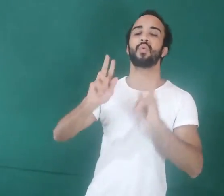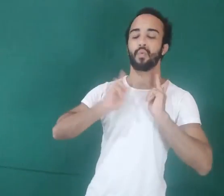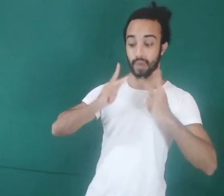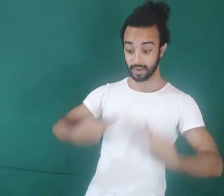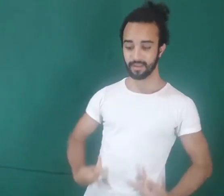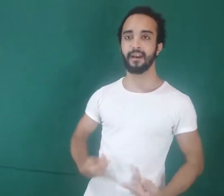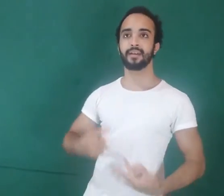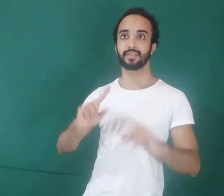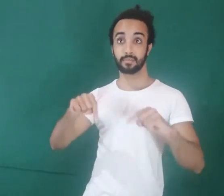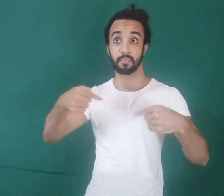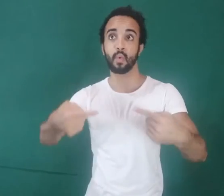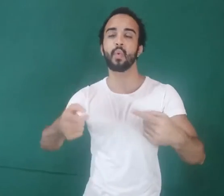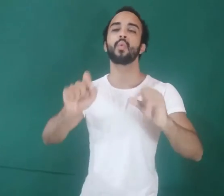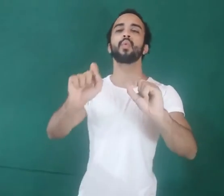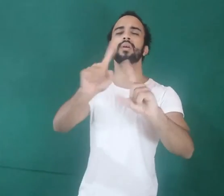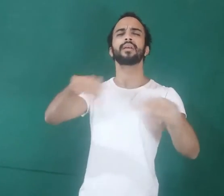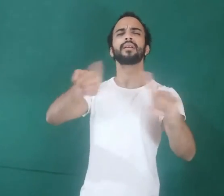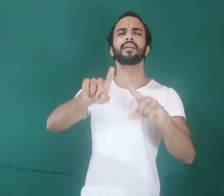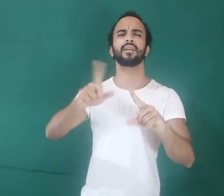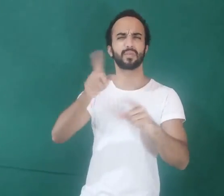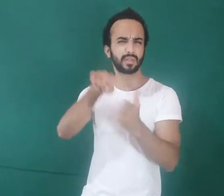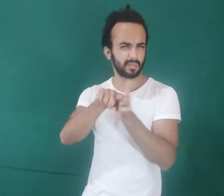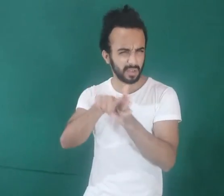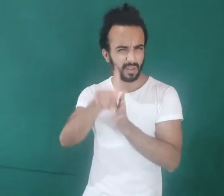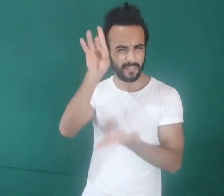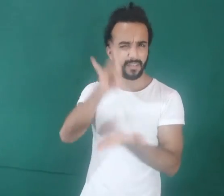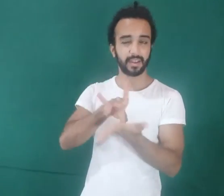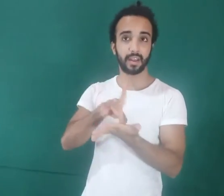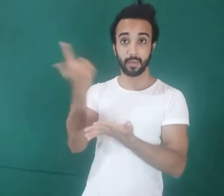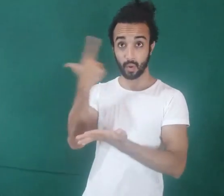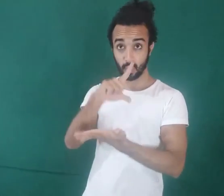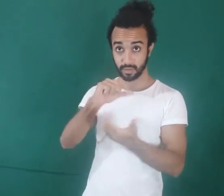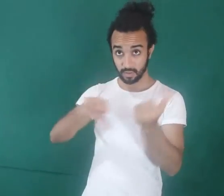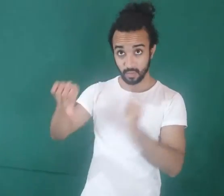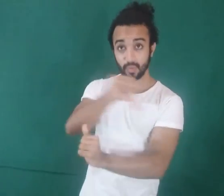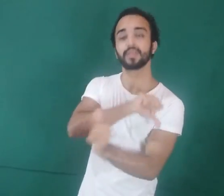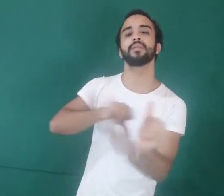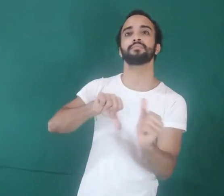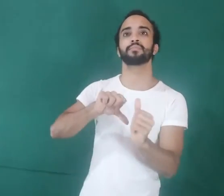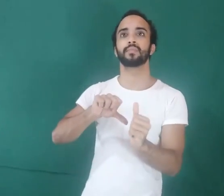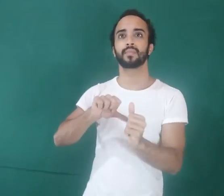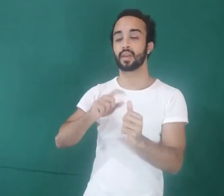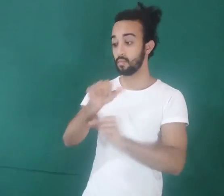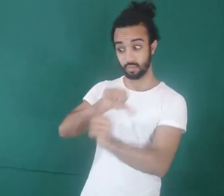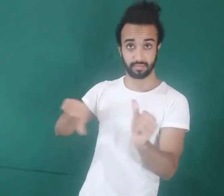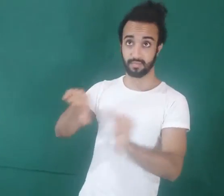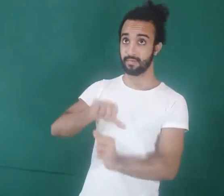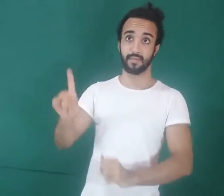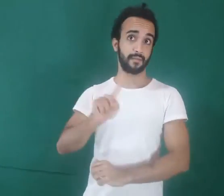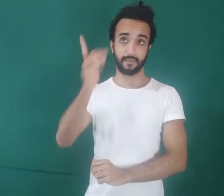Então, assim... Será que você está pesquisando o suficiente para fazer essa transição? Essa transição não é fácil.